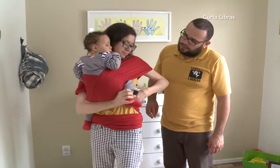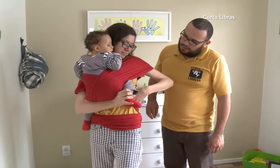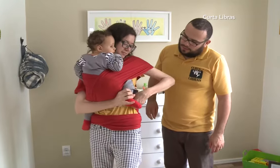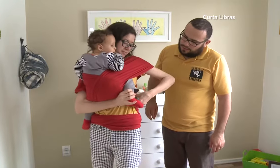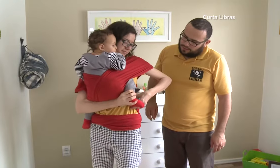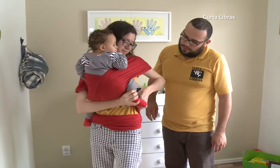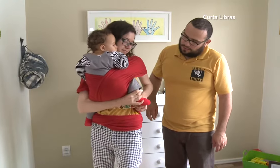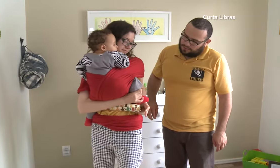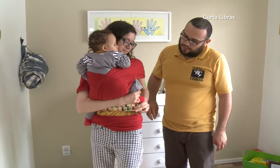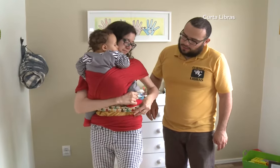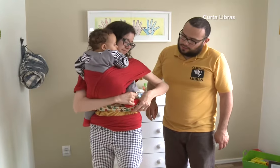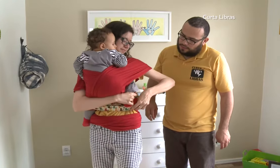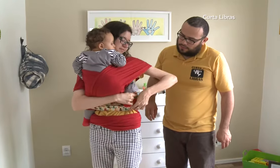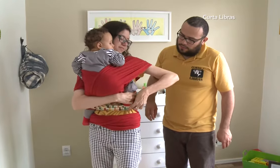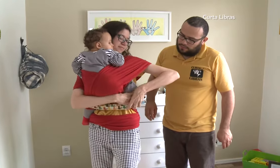Coloca outra perna aqui.